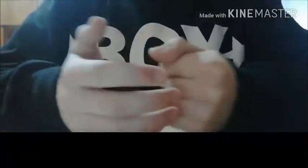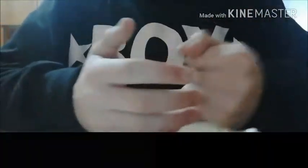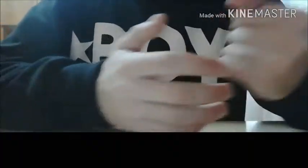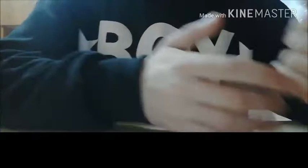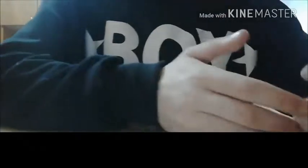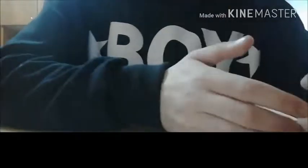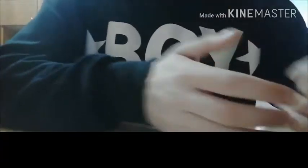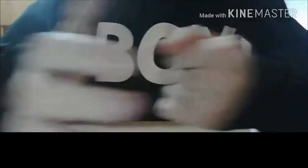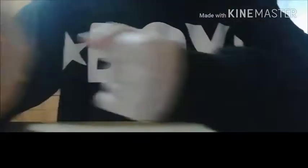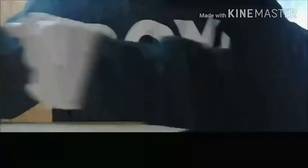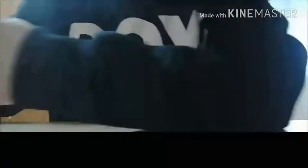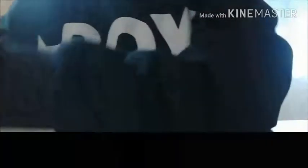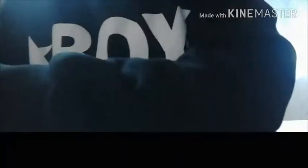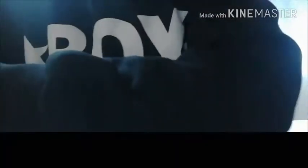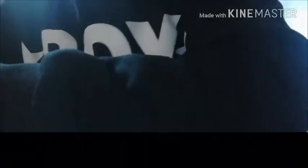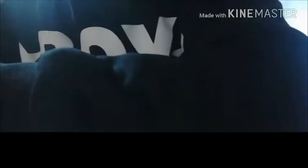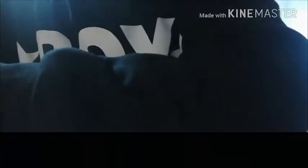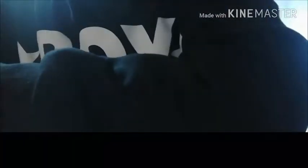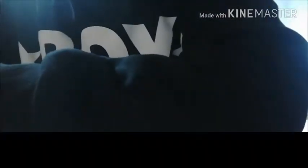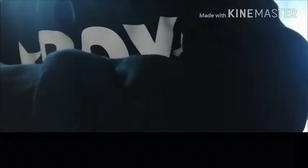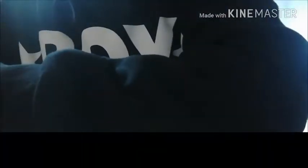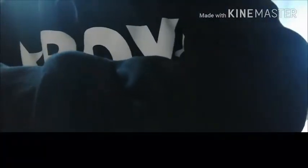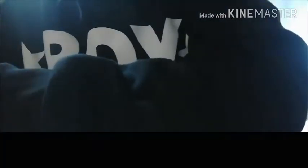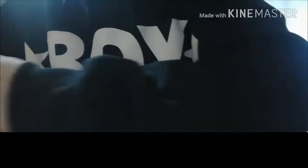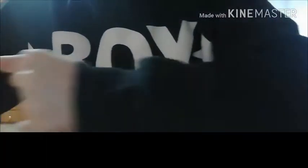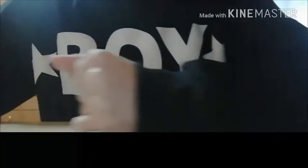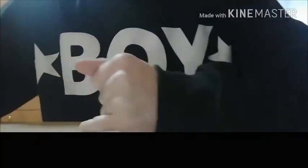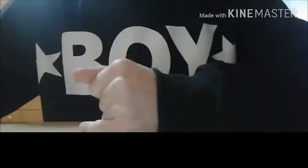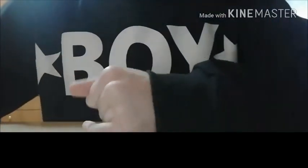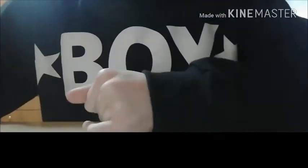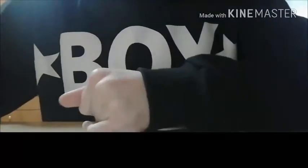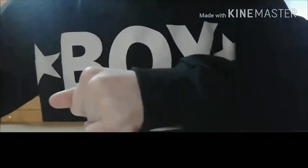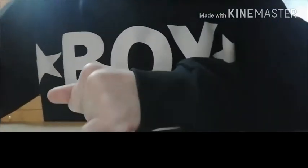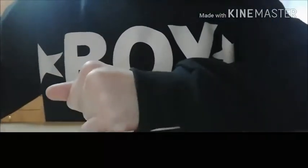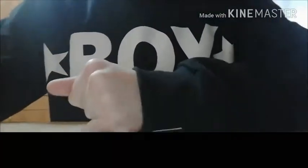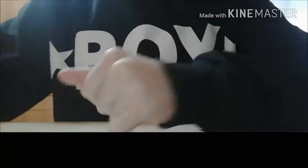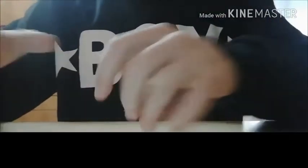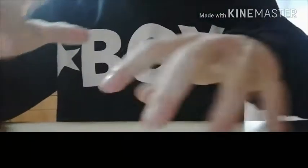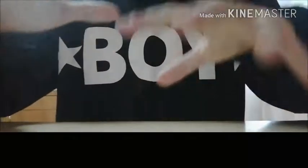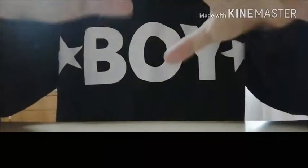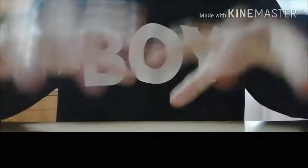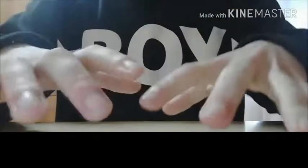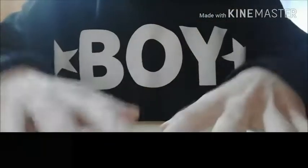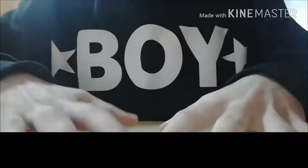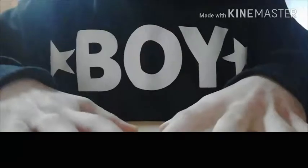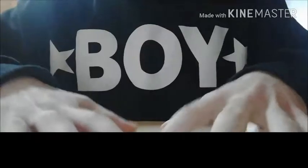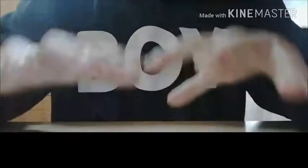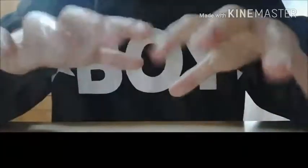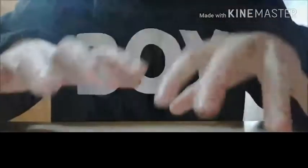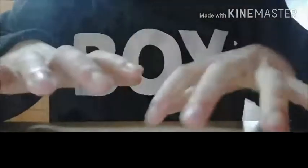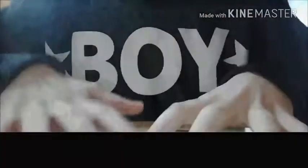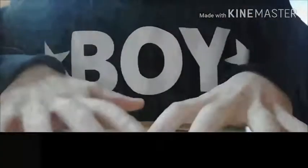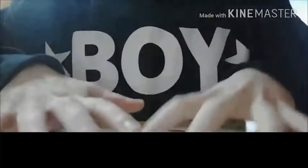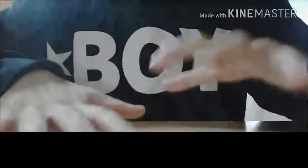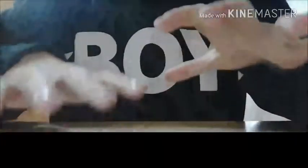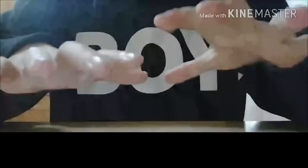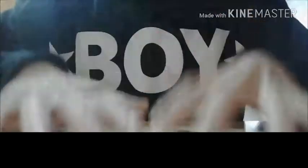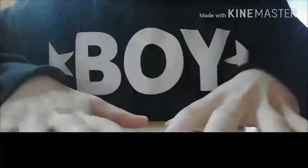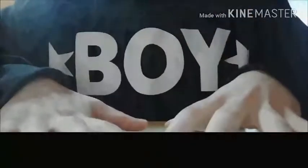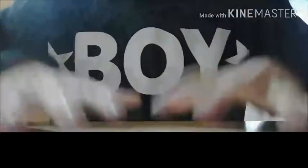sta il conflitto a fuoco che è quello è proprio fatto ed è quel punto che si parla di guerra o di